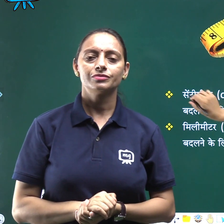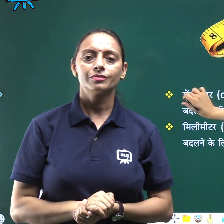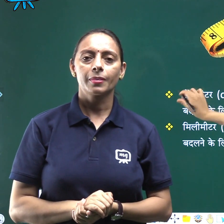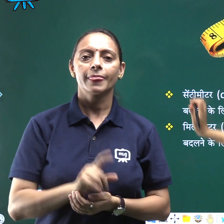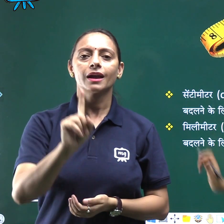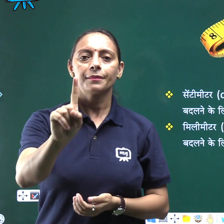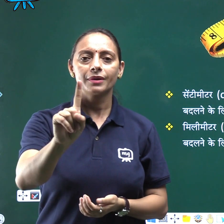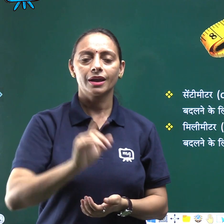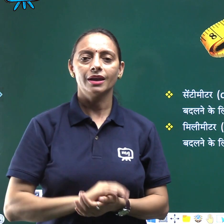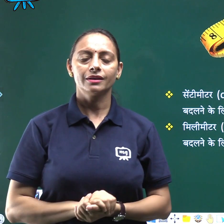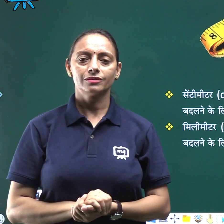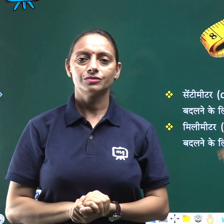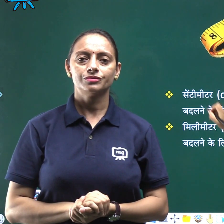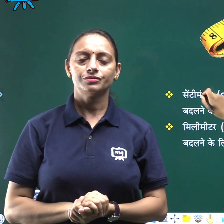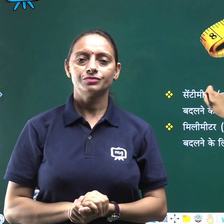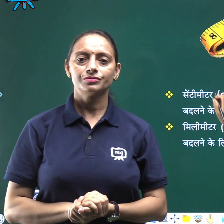नंबर 1,